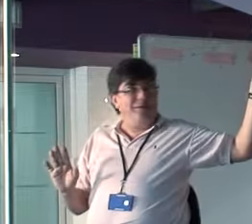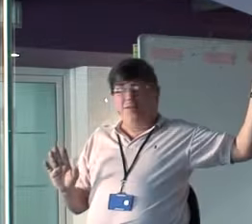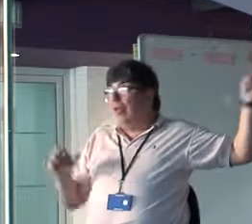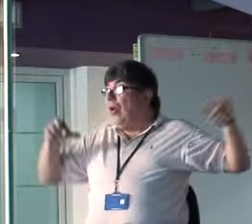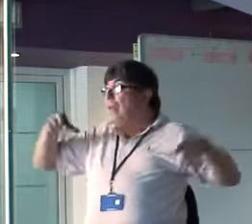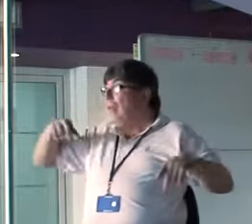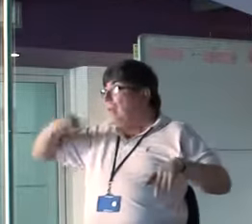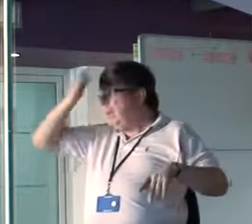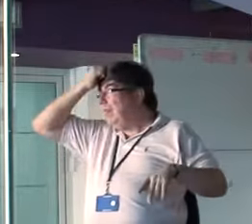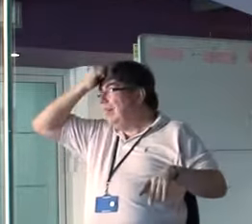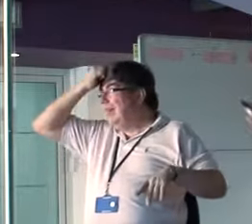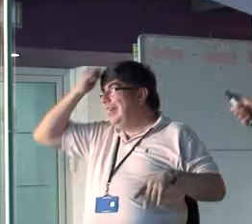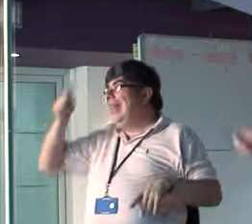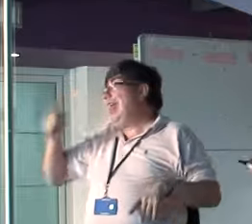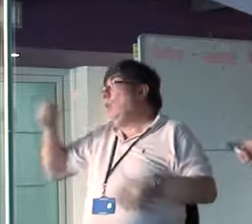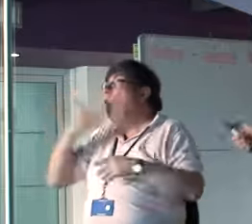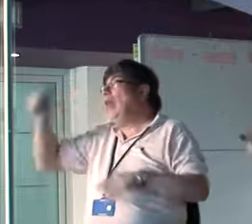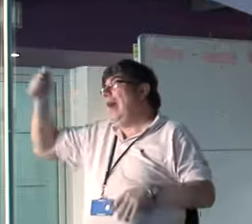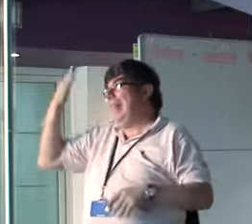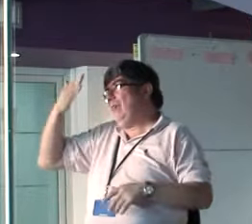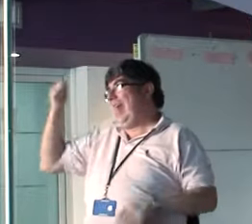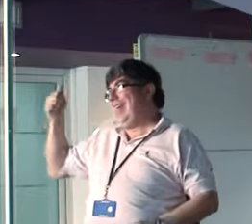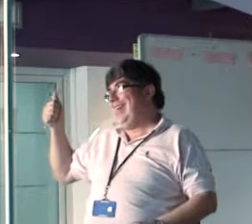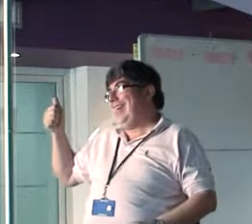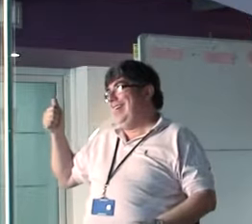el protagonista es el bueno de la película.